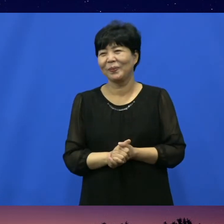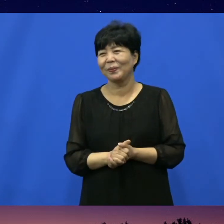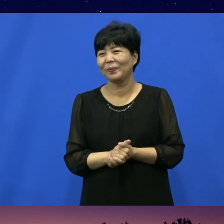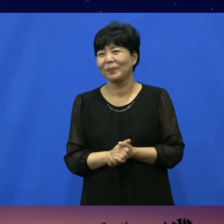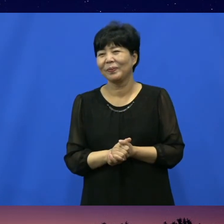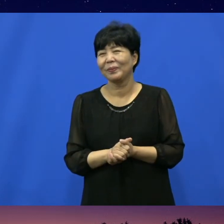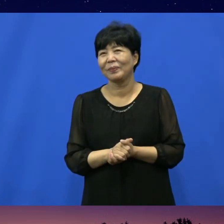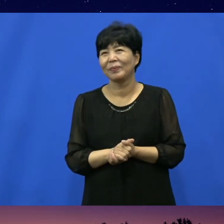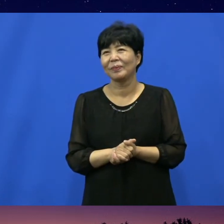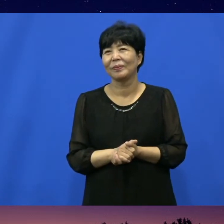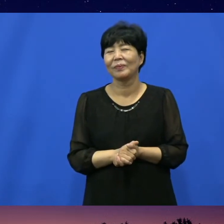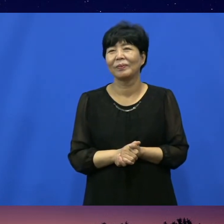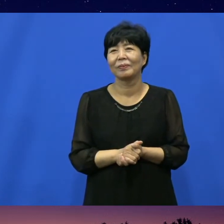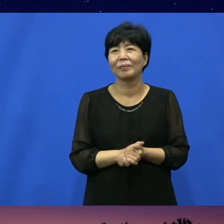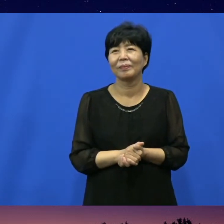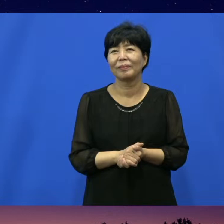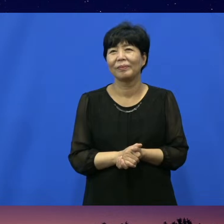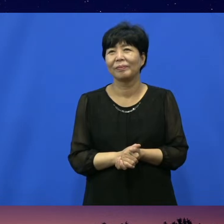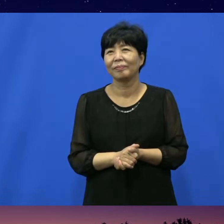어디 있어요?